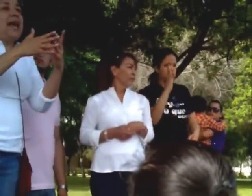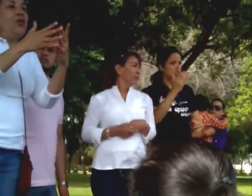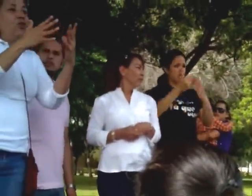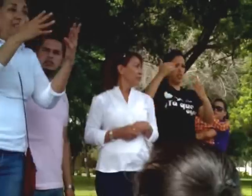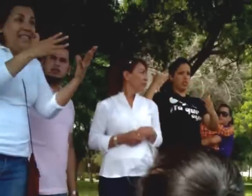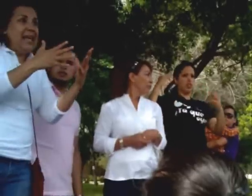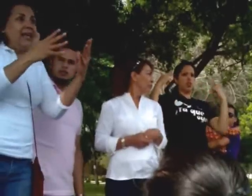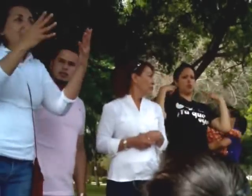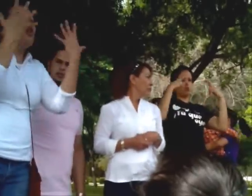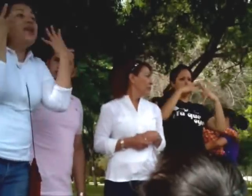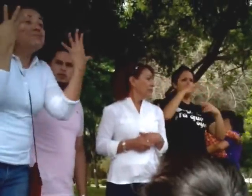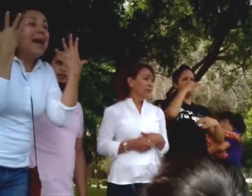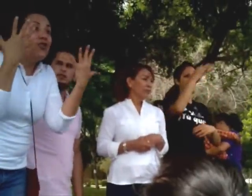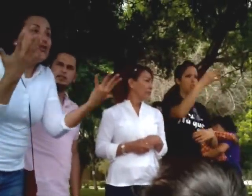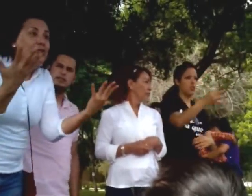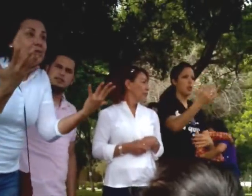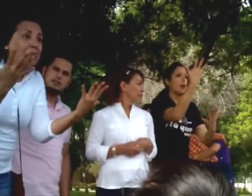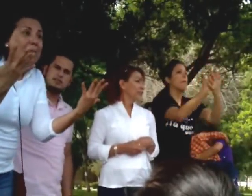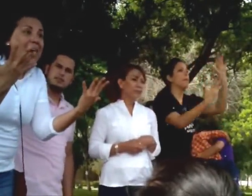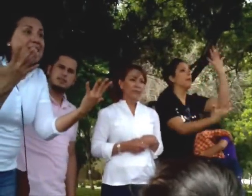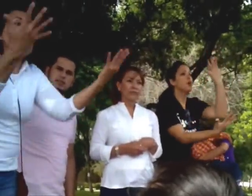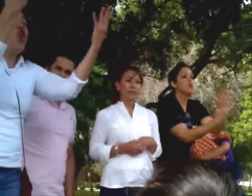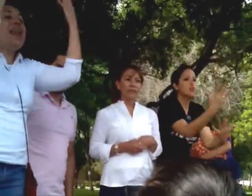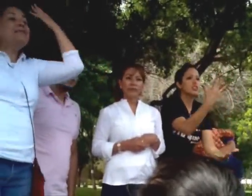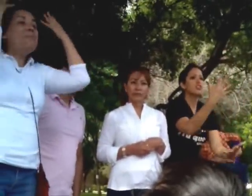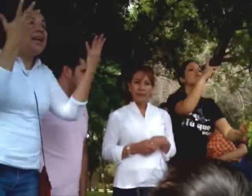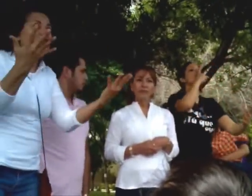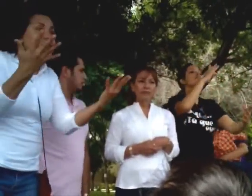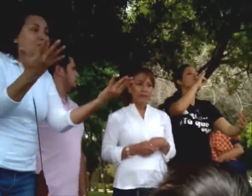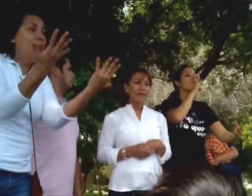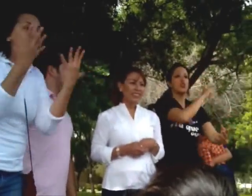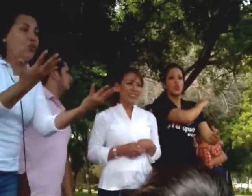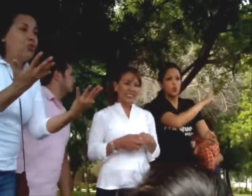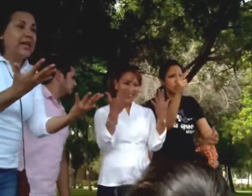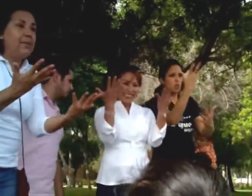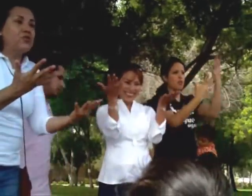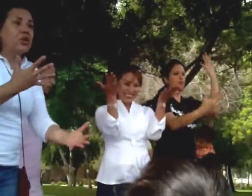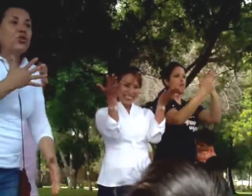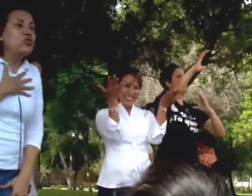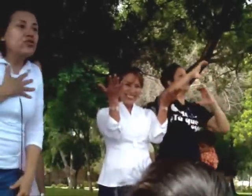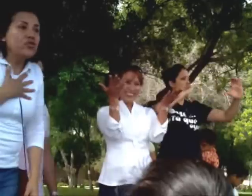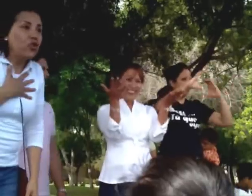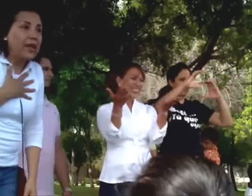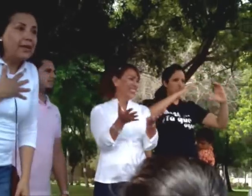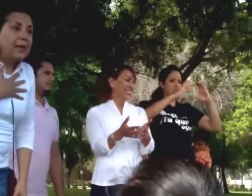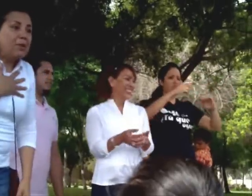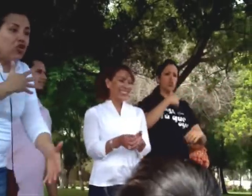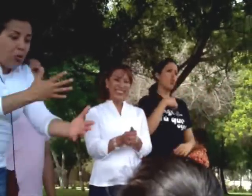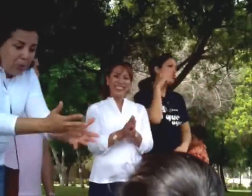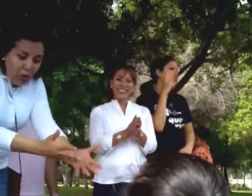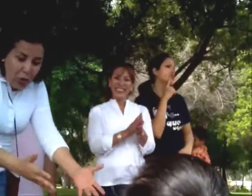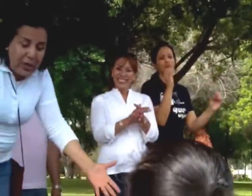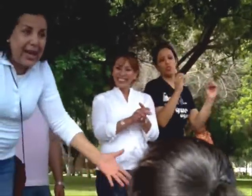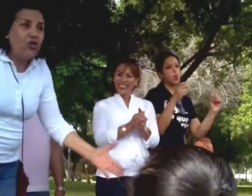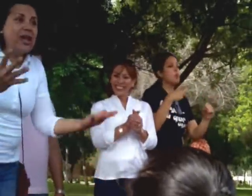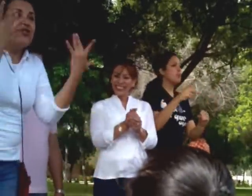profesor Emiliano, dice, son las manos, papás, son las manos, es como nos comunicamos. Yo no soy sorda, pero yo no